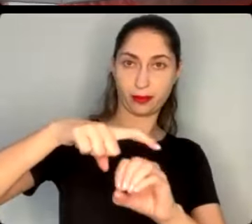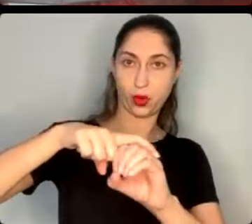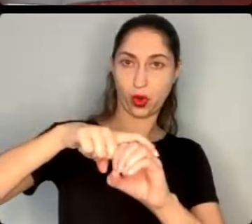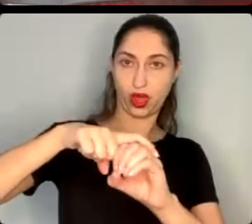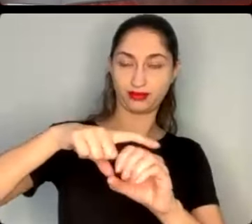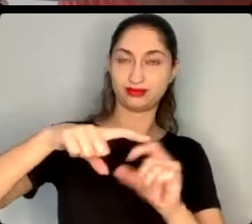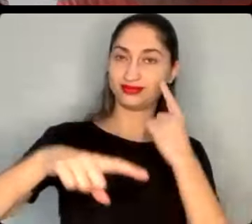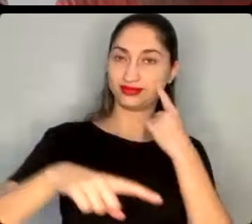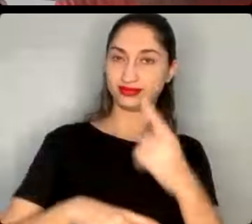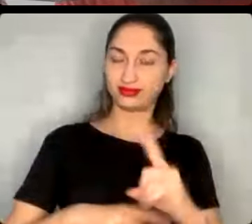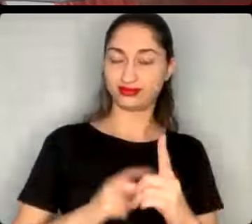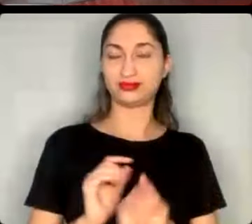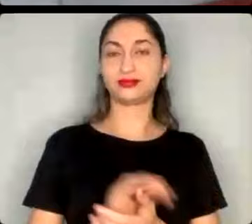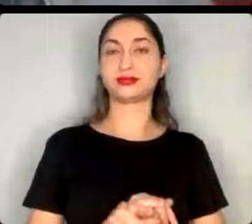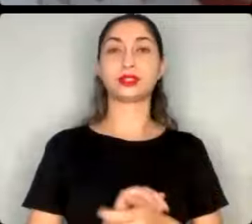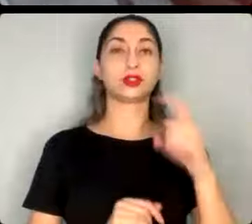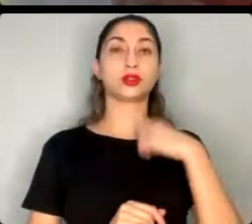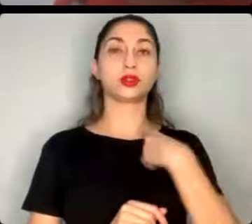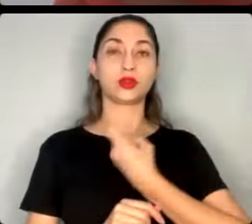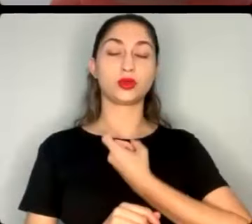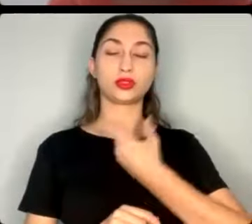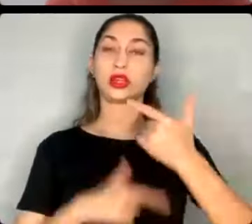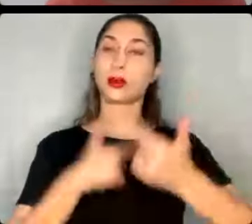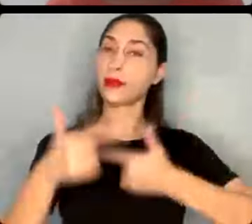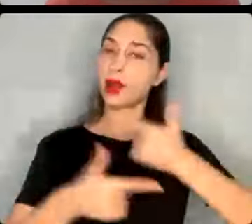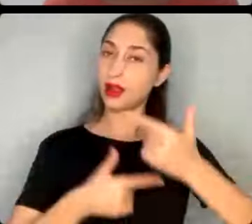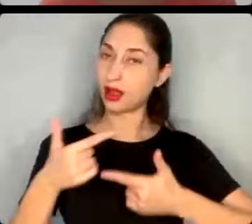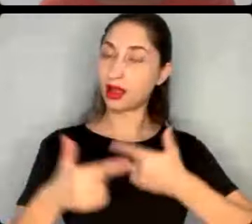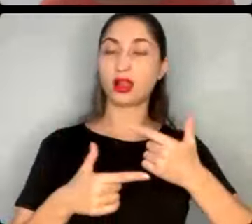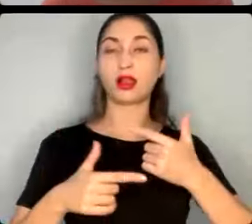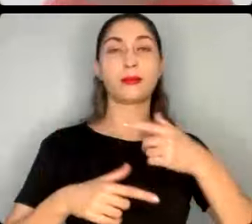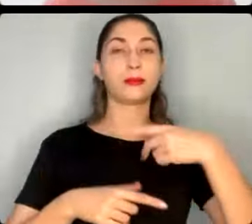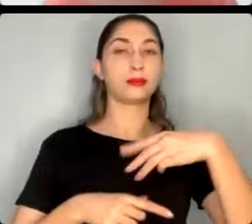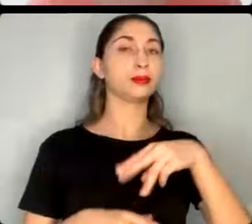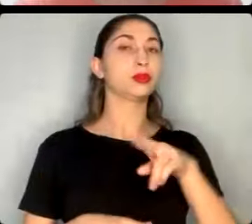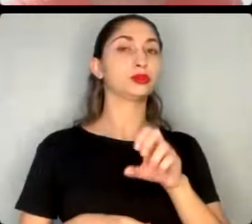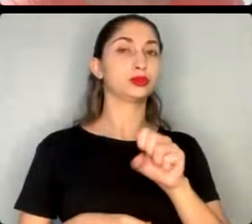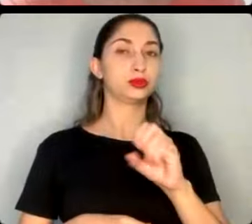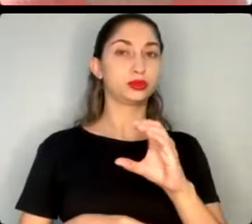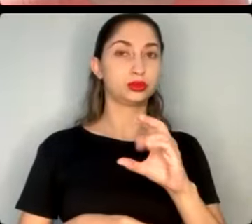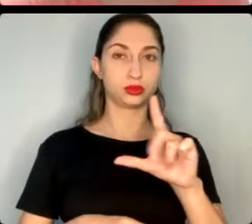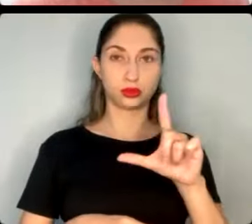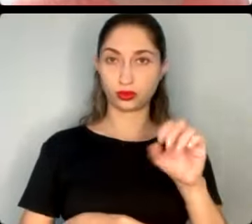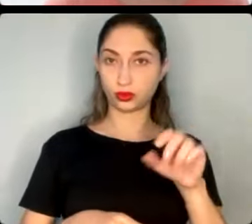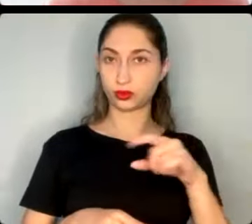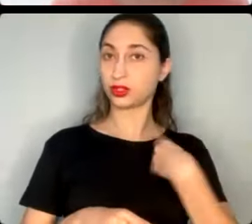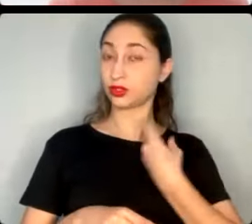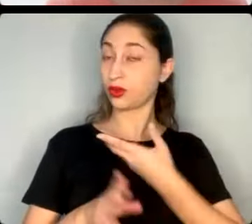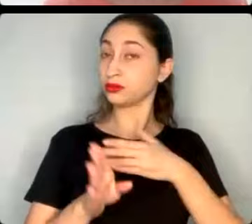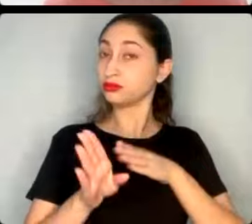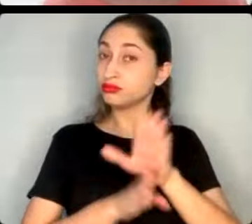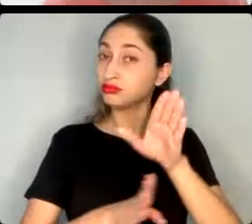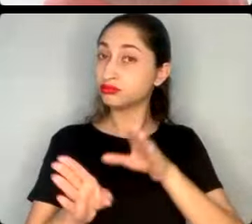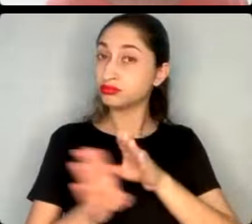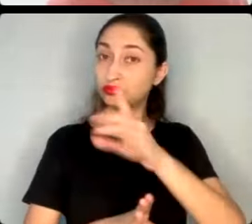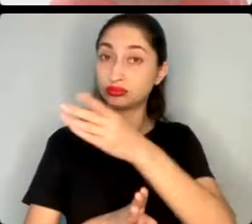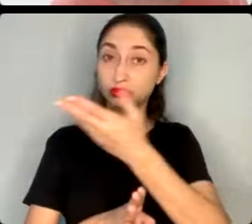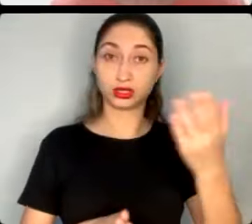do pubis. Então, esse é o trabalho. Também sugerimos alguns exercícios em relação a